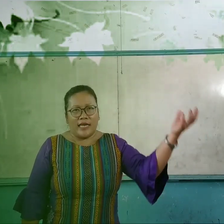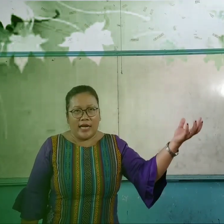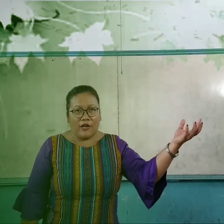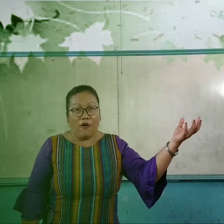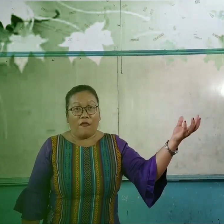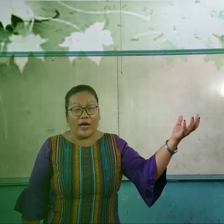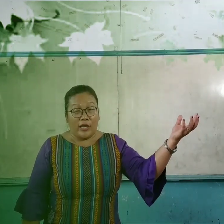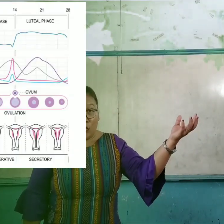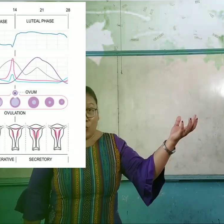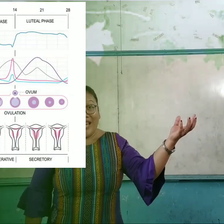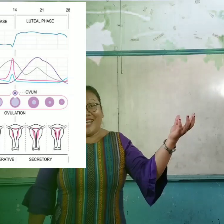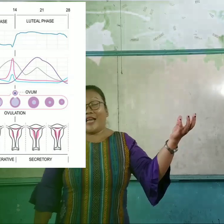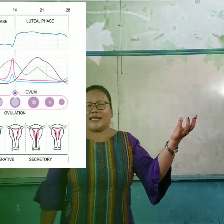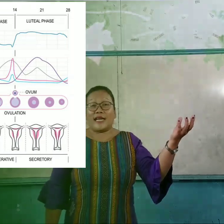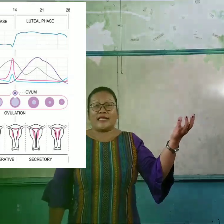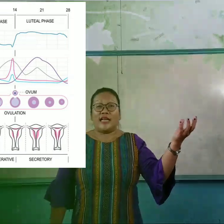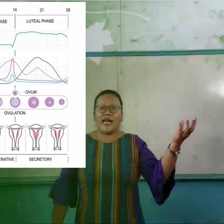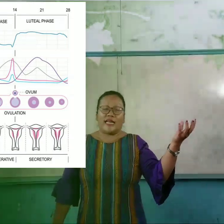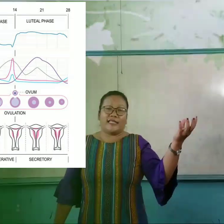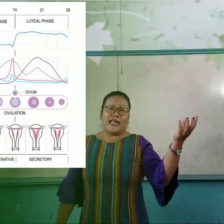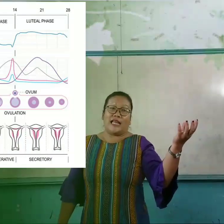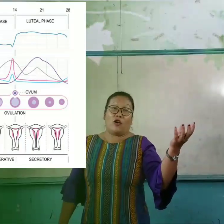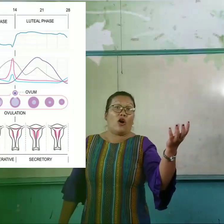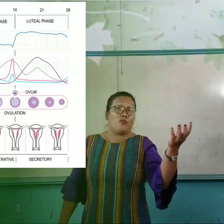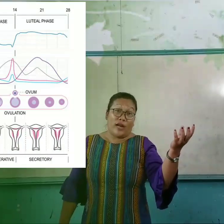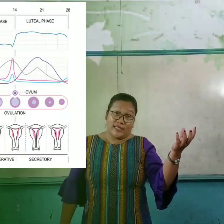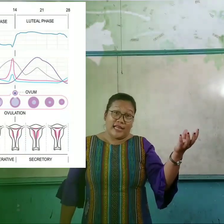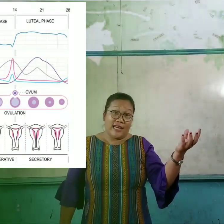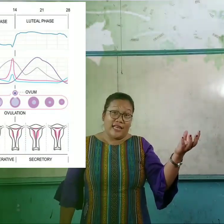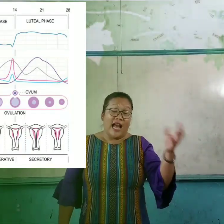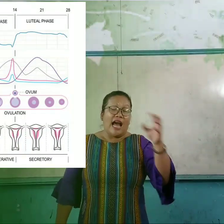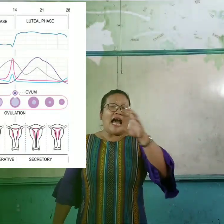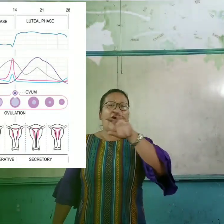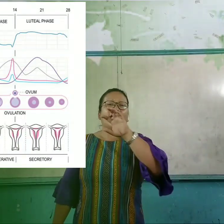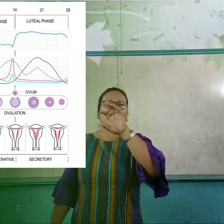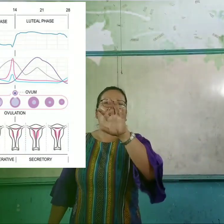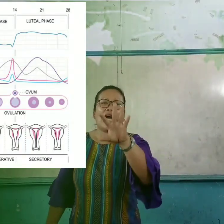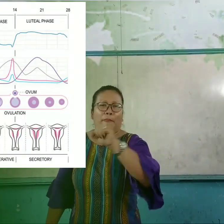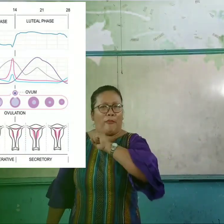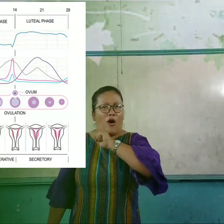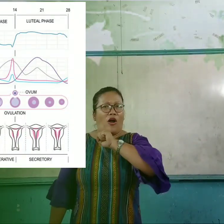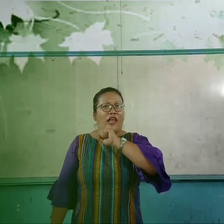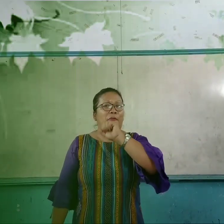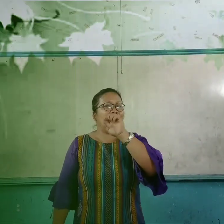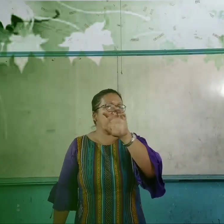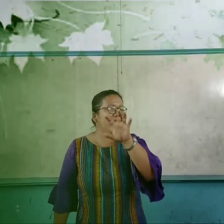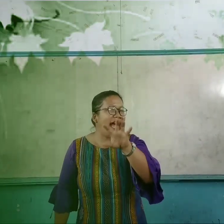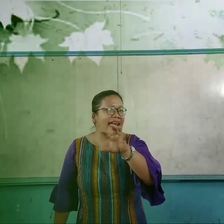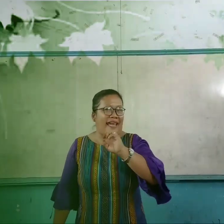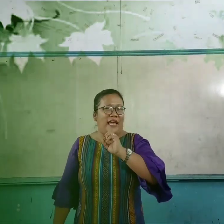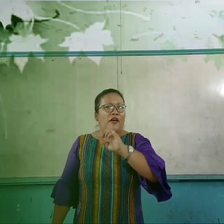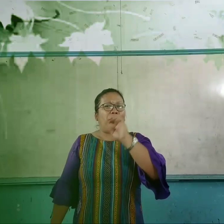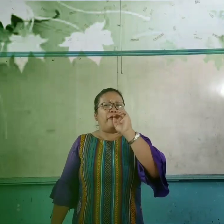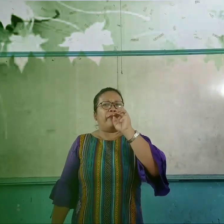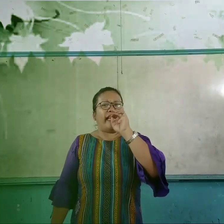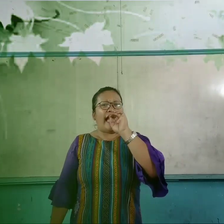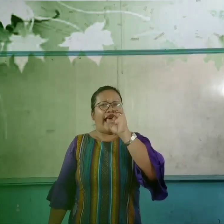dari ovarium yang kita kenal dengan istilahnya ovulasi tadi akan ditangkap oleh fimbriae. Fimbriae